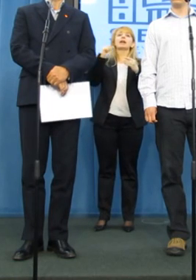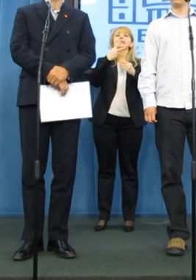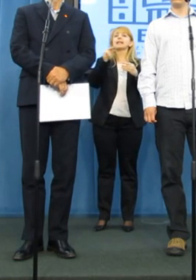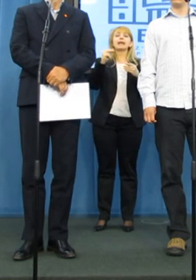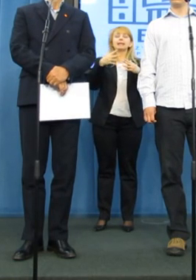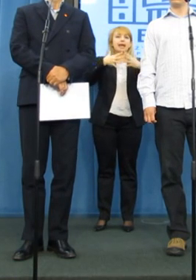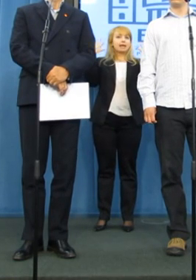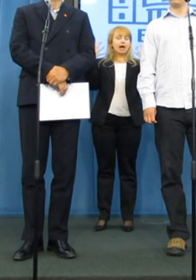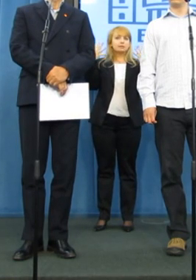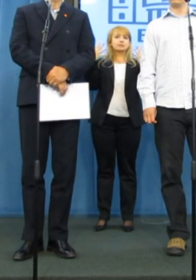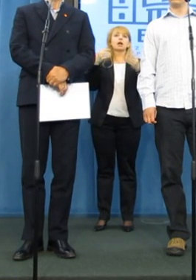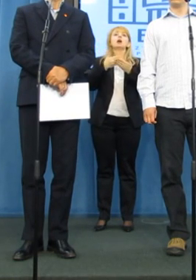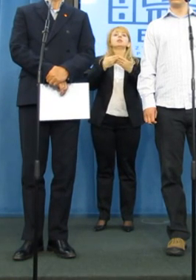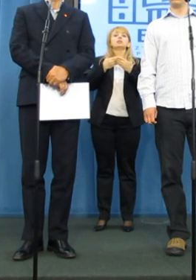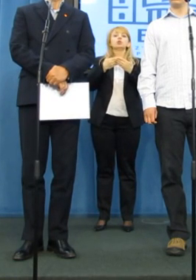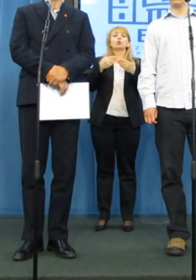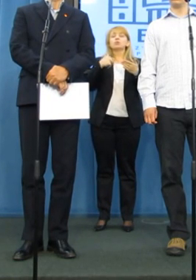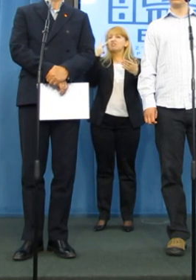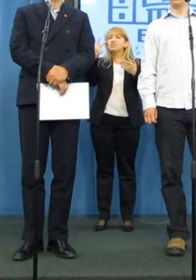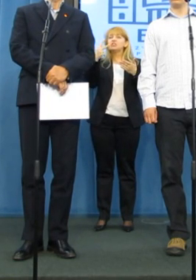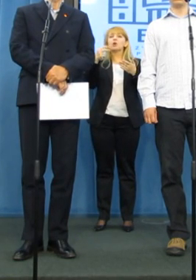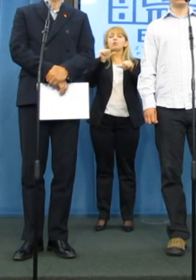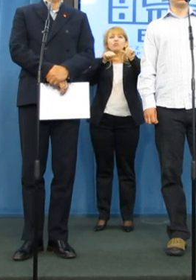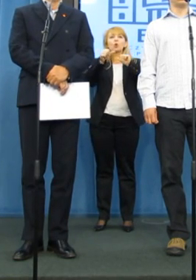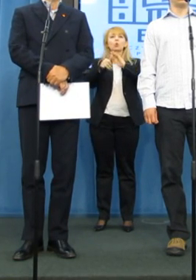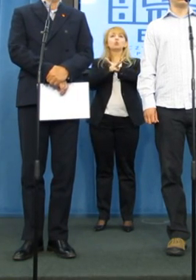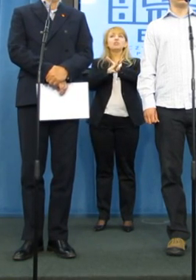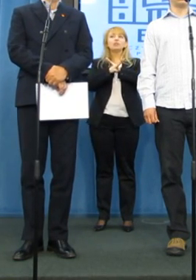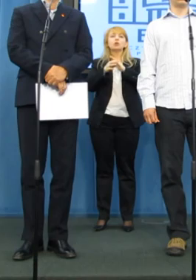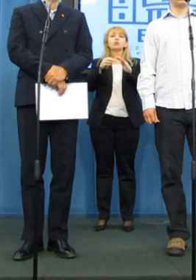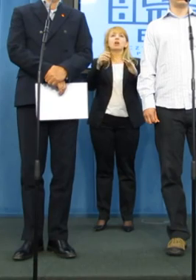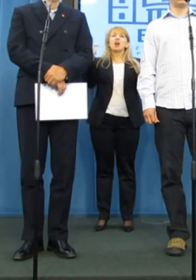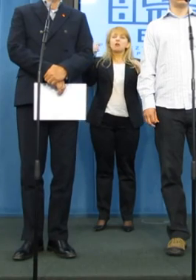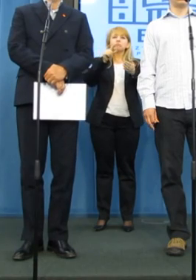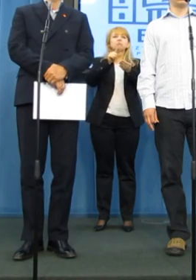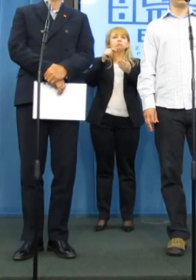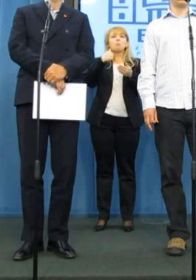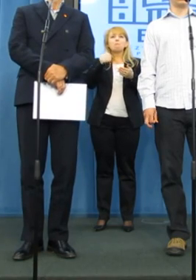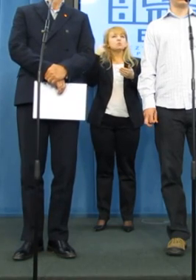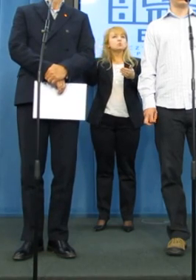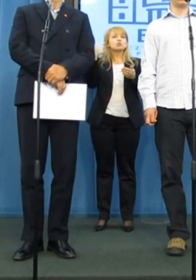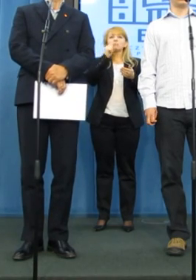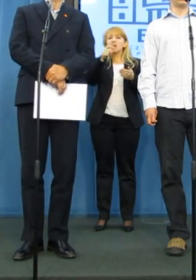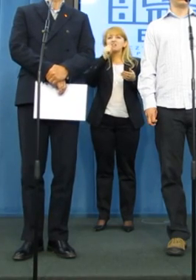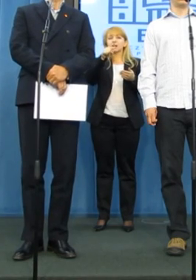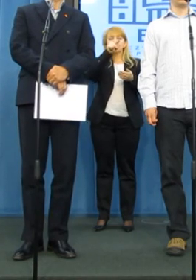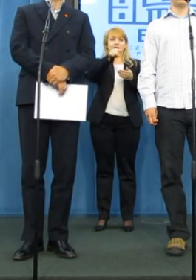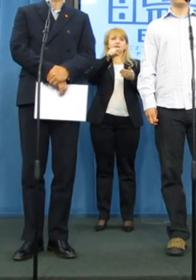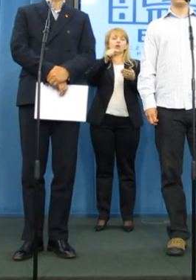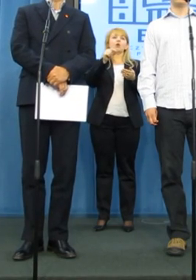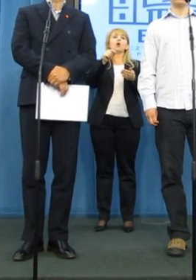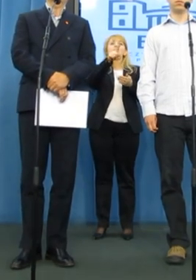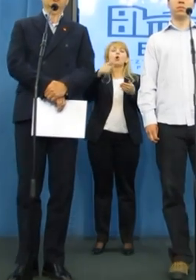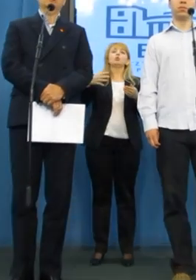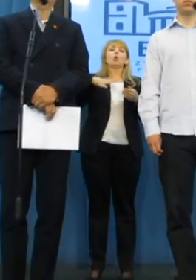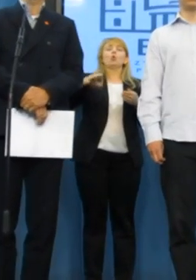bardzo często, szczególnie na początku lat 90. był politykiem oskarżanym o nadużywanie władzy politycznej do prywatnego wzbogacenia